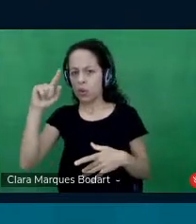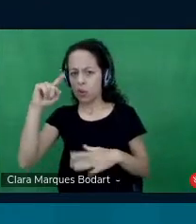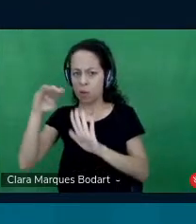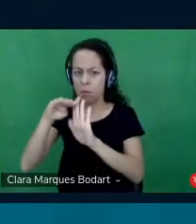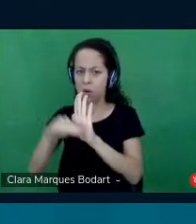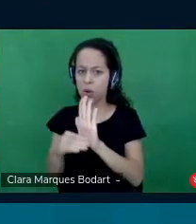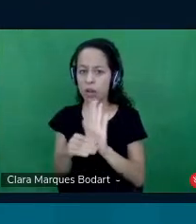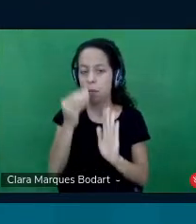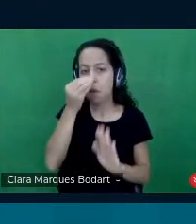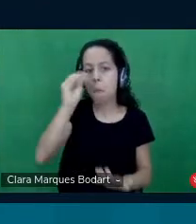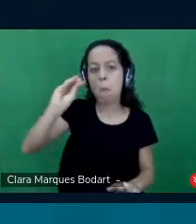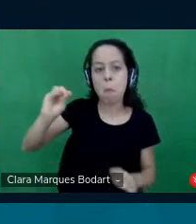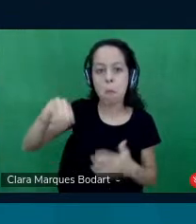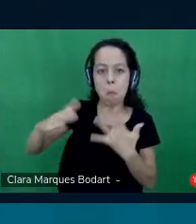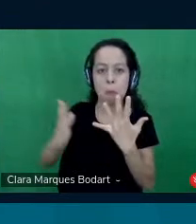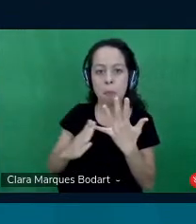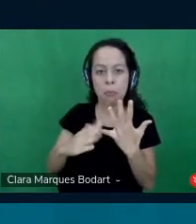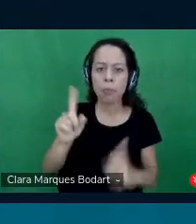coloquei para vocês,